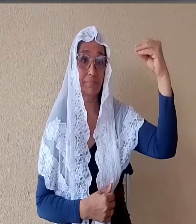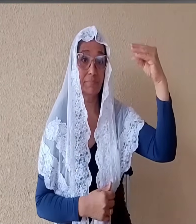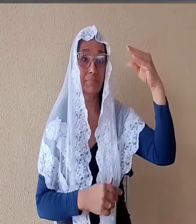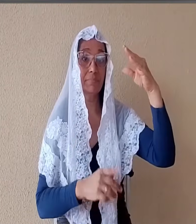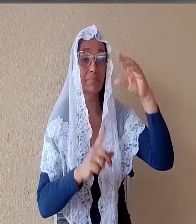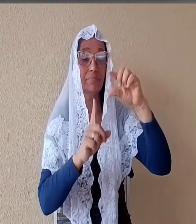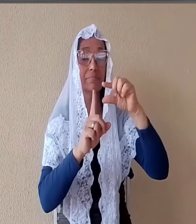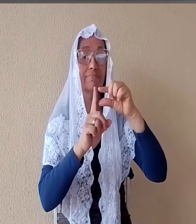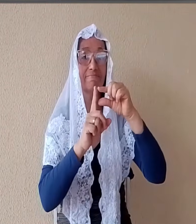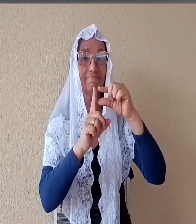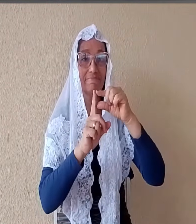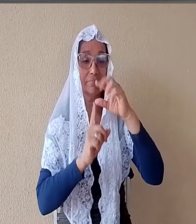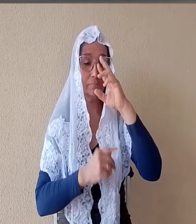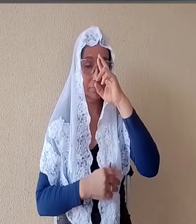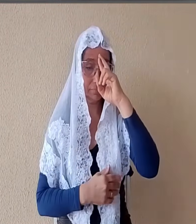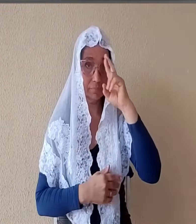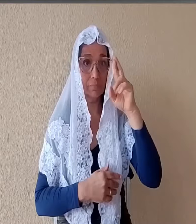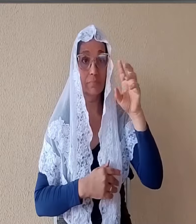Deus.